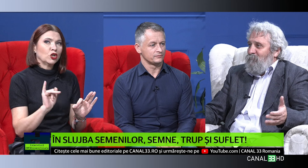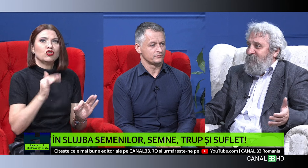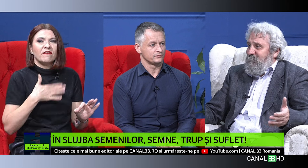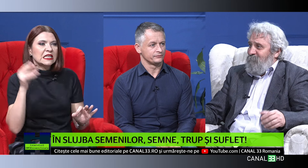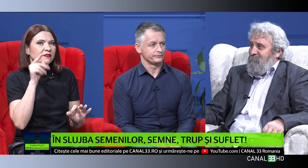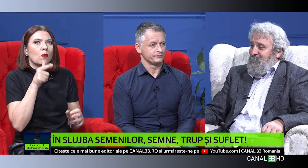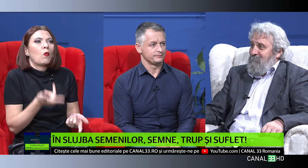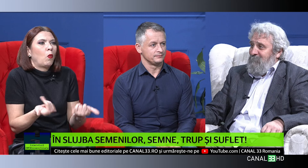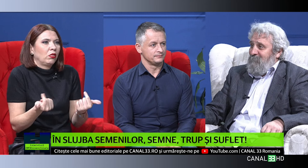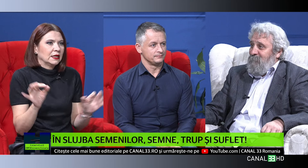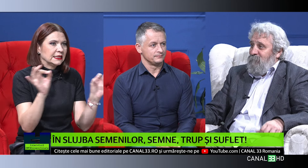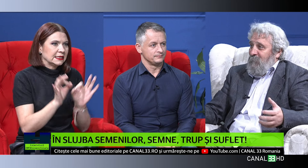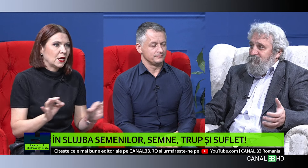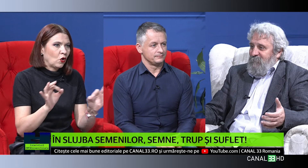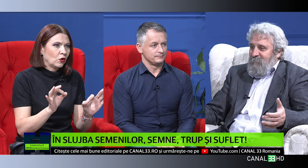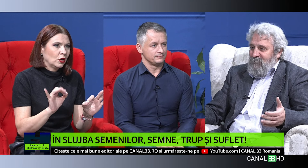Nu e nimic de fapt. Și atunci